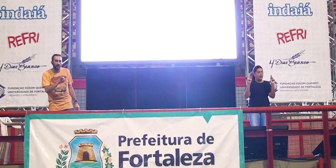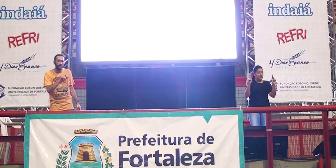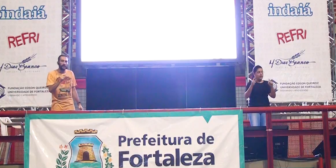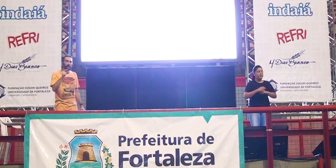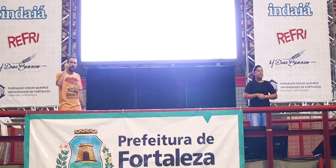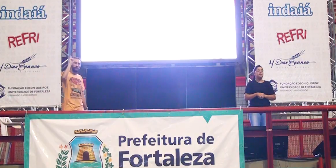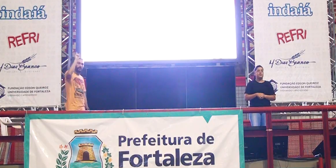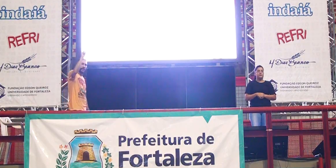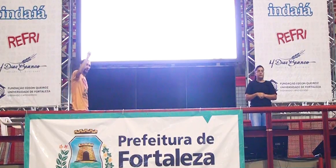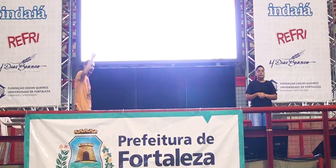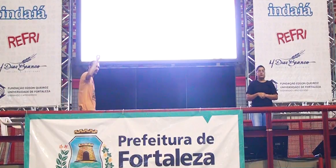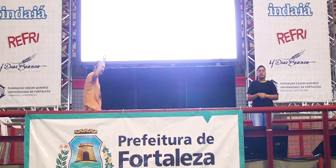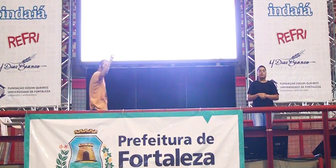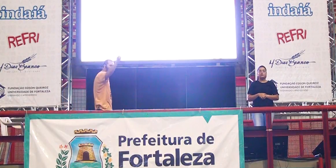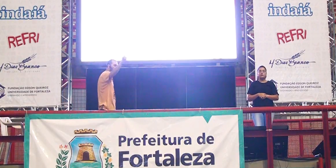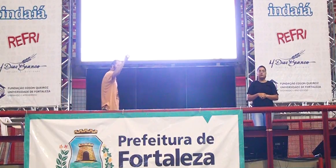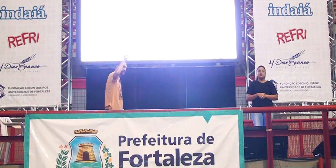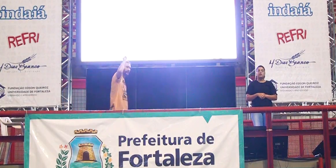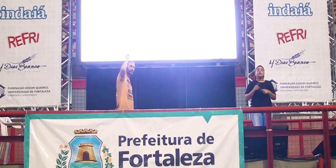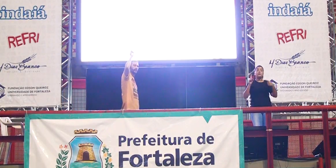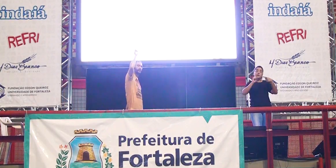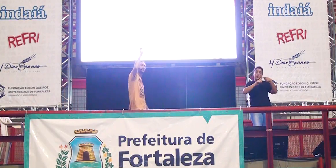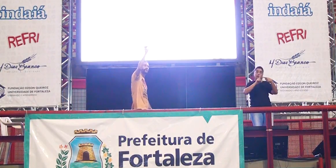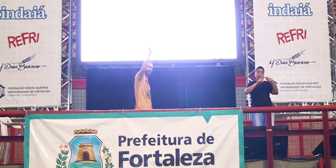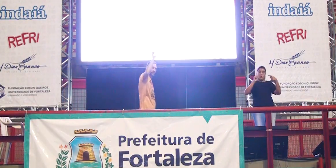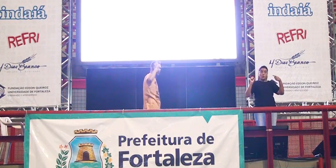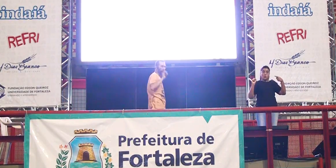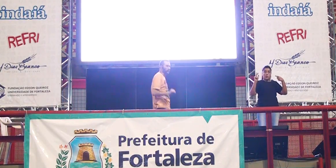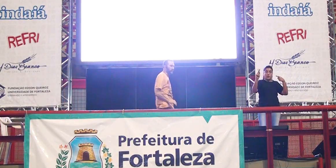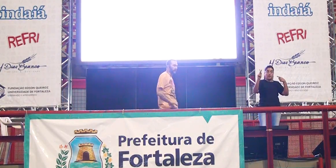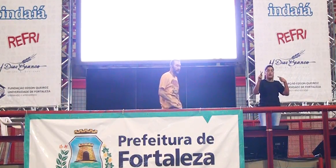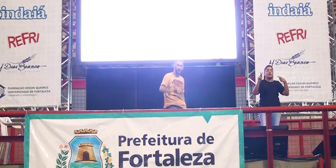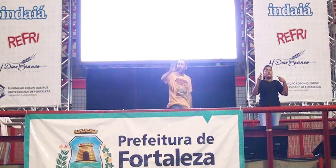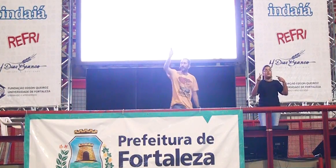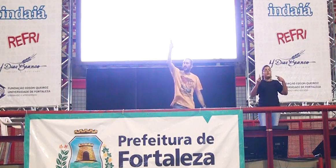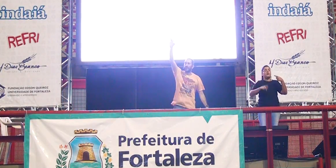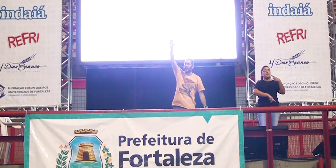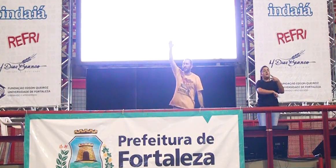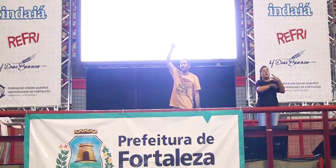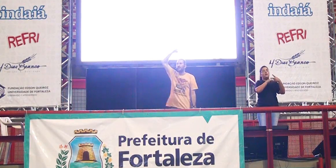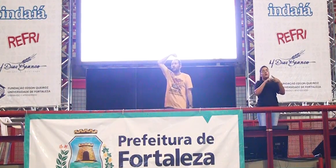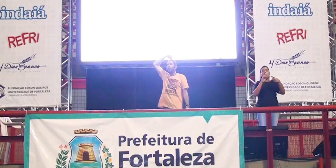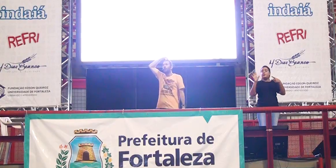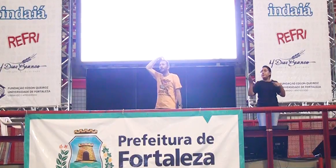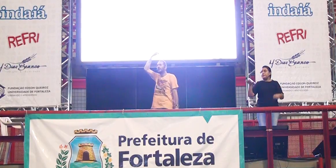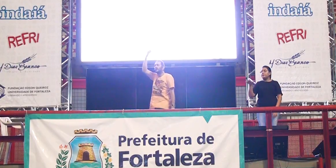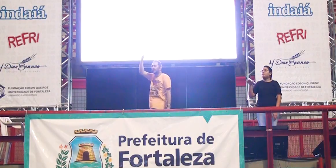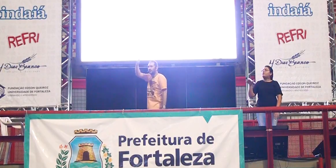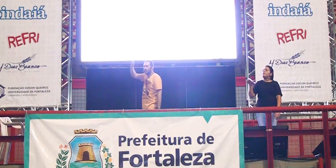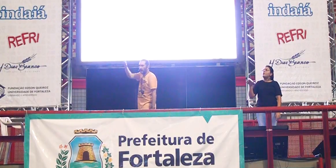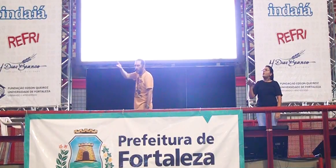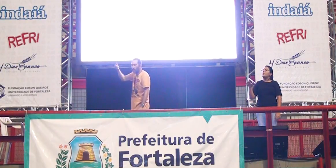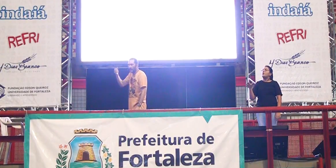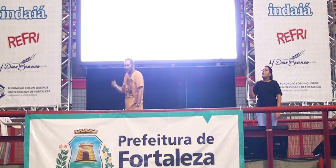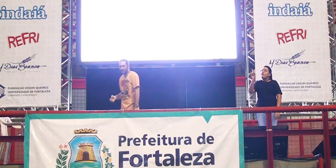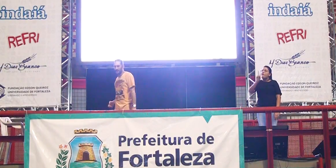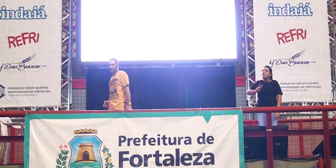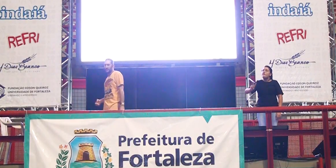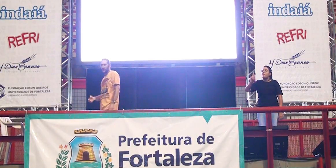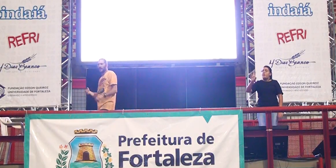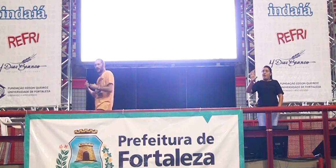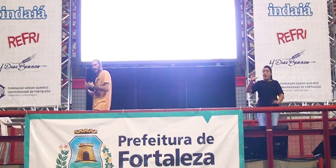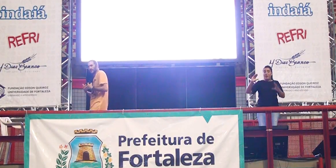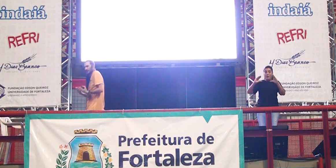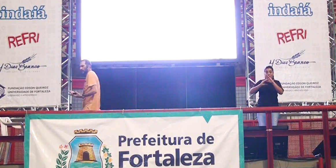Beleza? Primeiro elemento importante, temperatura atmosférica. Fernandes, o que o vestibular como a